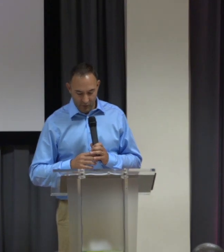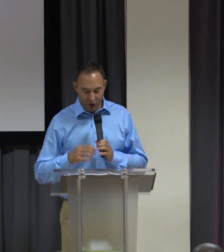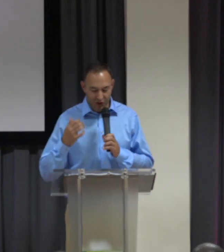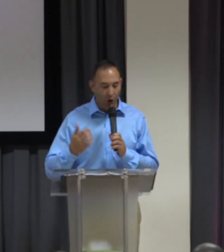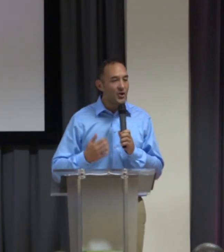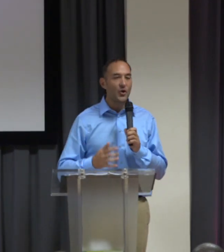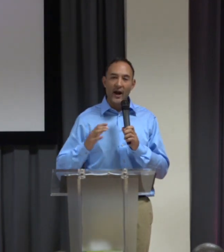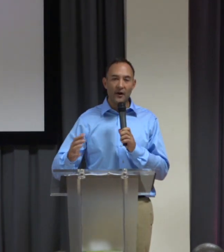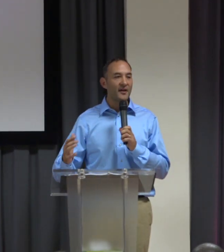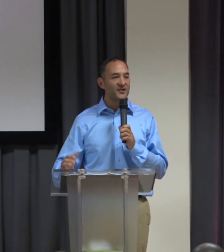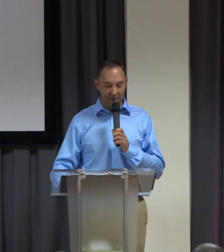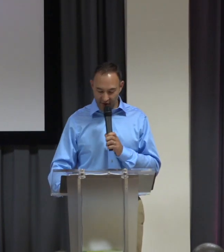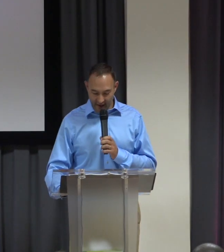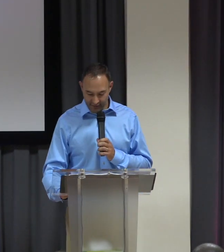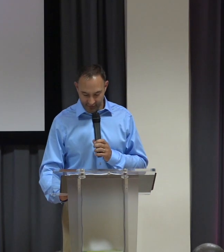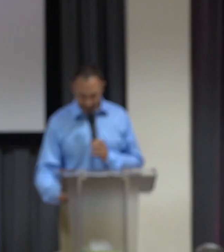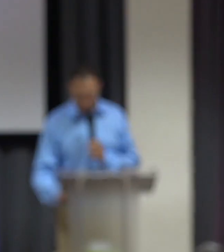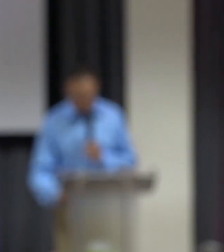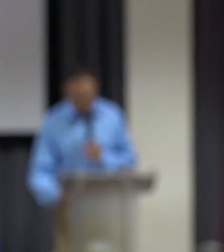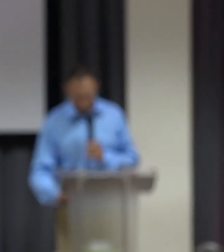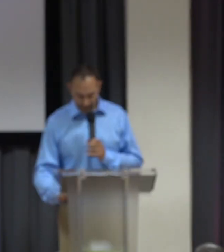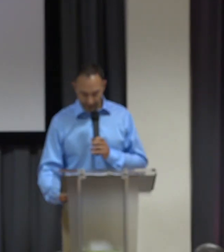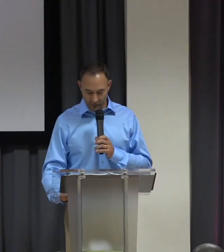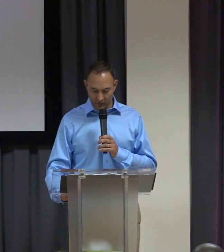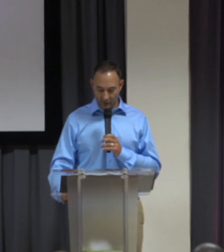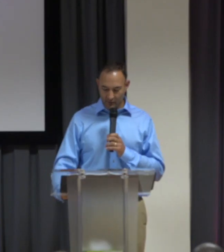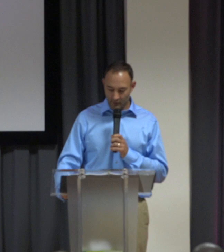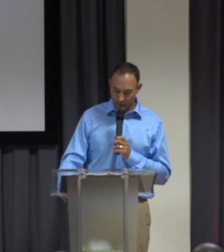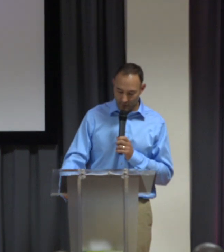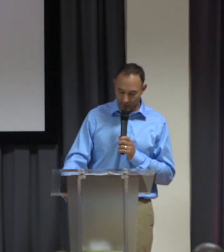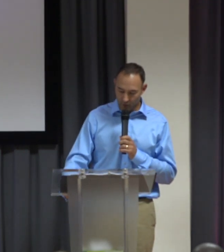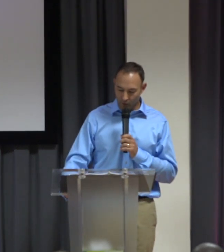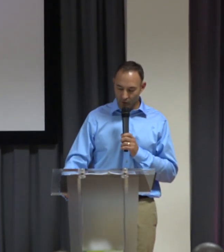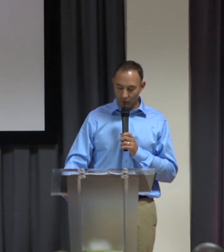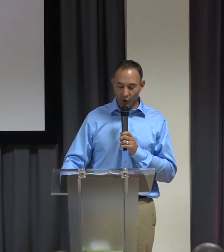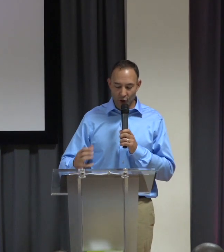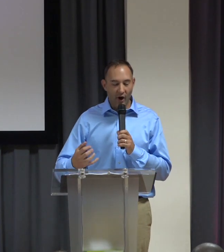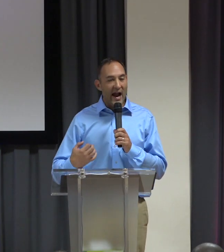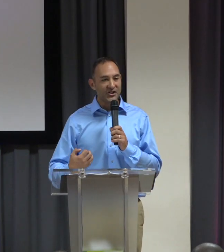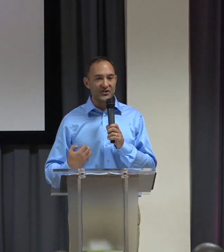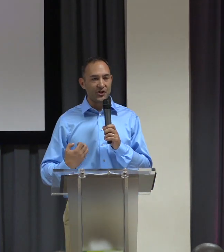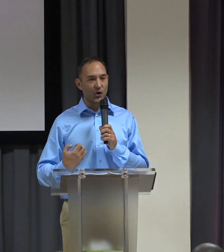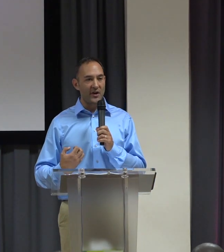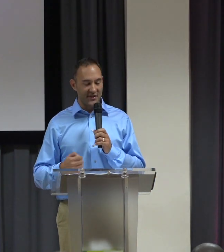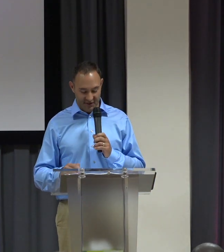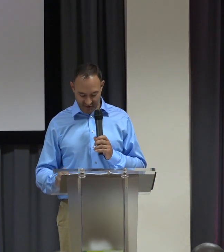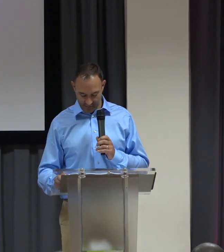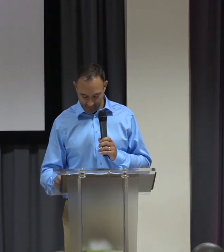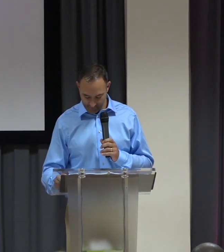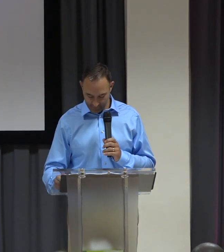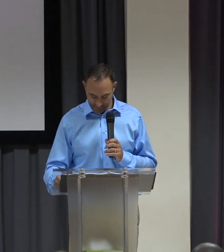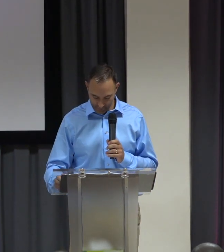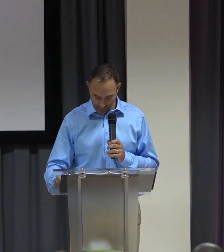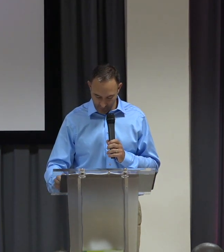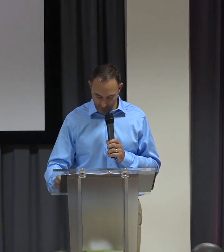jour. to show you areas of your life Lui demander de te montrer des domaines de ta vie where your actions and choices où